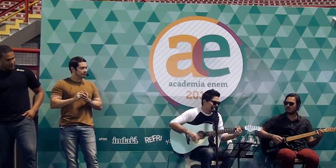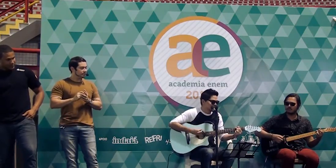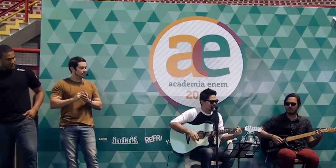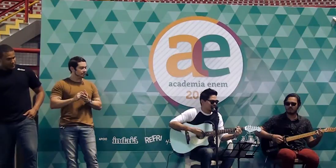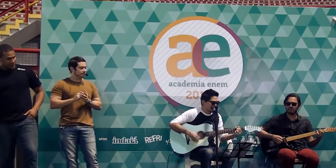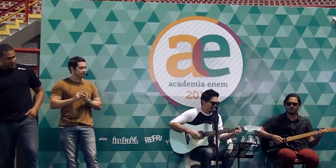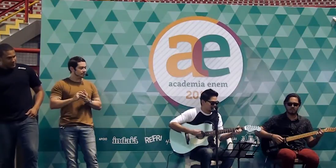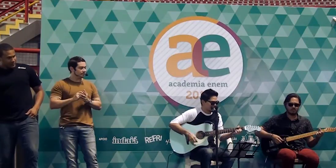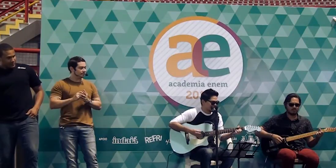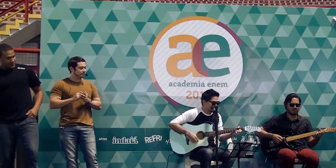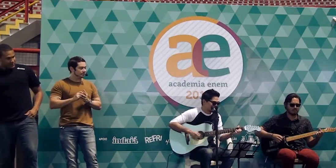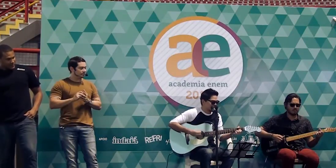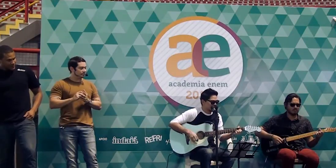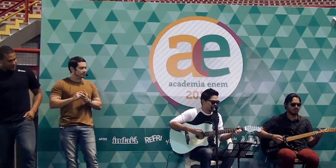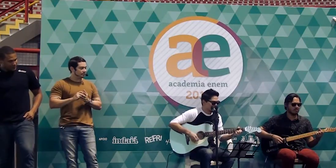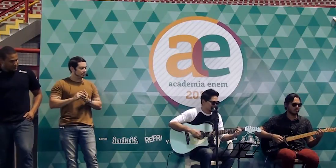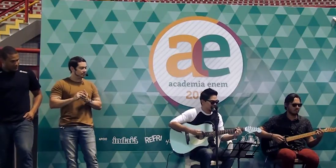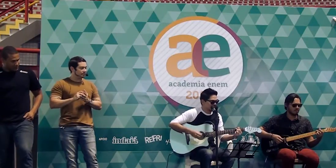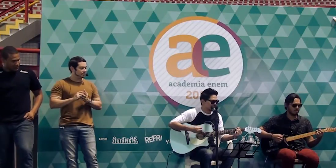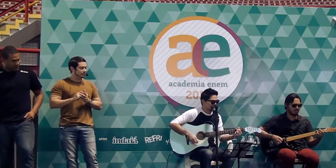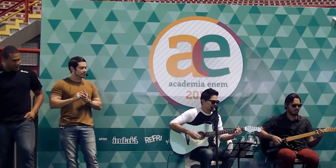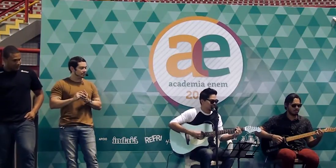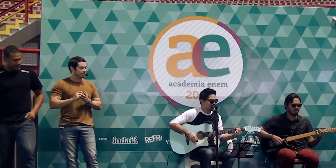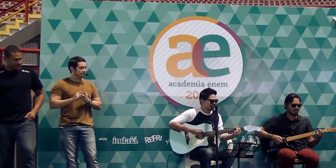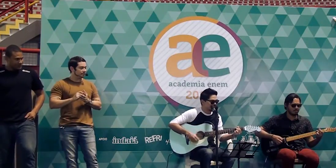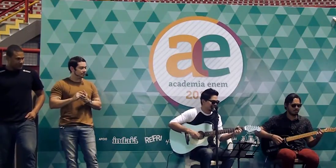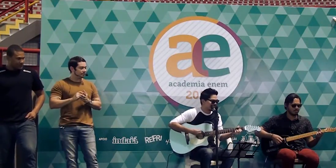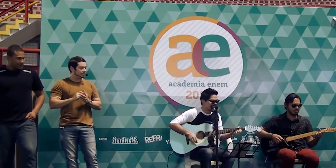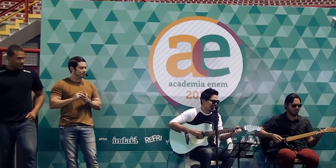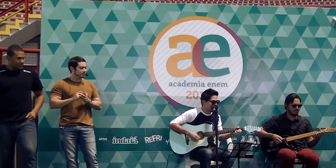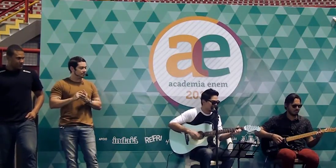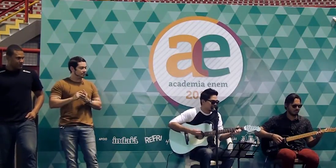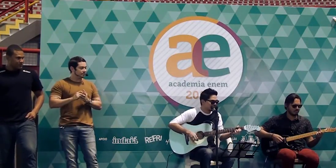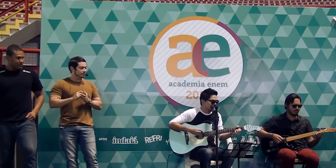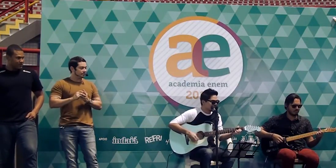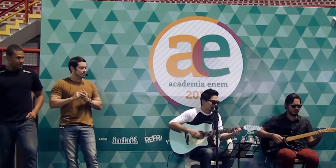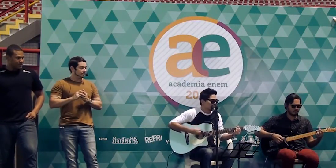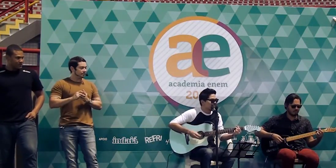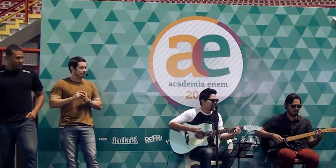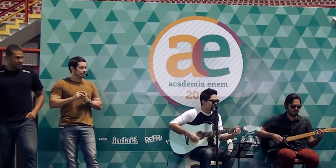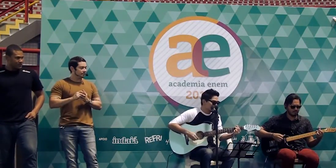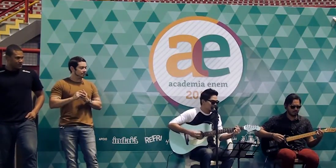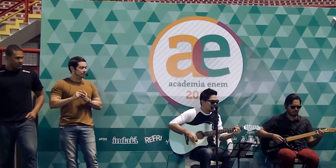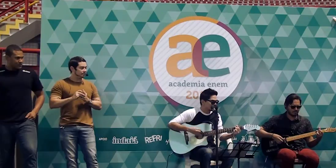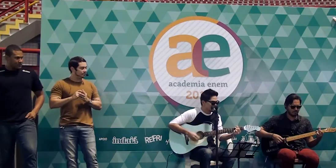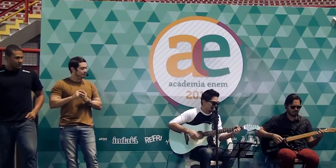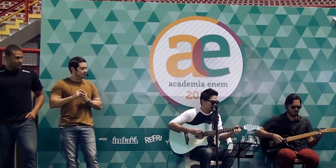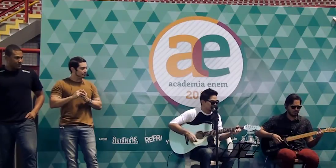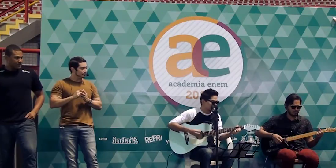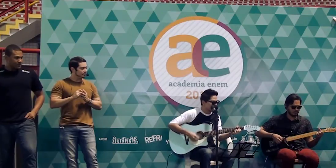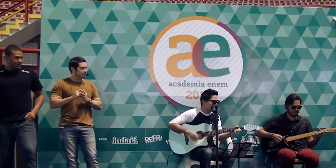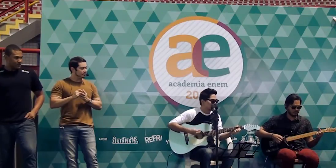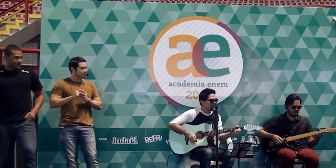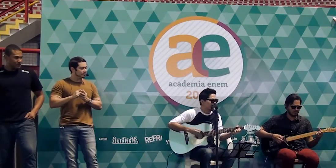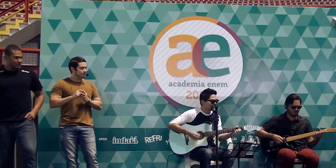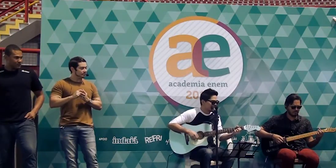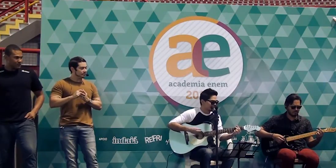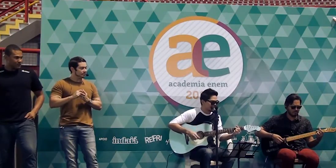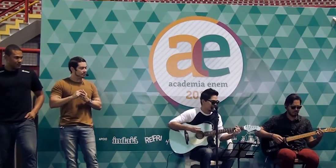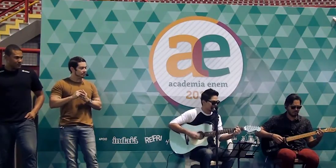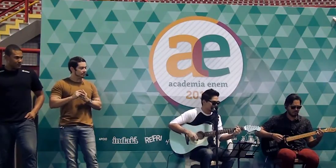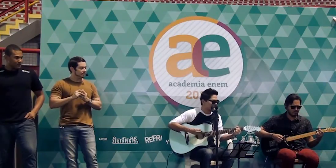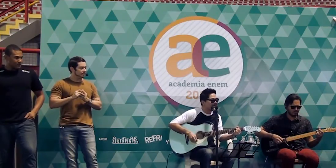Agora São Cristo era bandido, temido e temido no Distrito Federal. Não tinha nenhum medo de polícia,